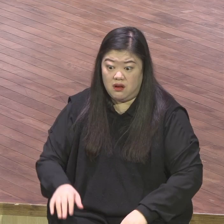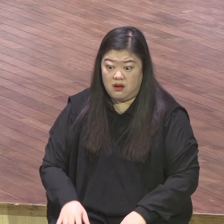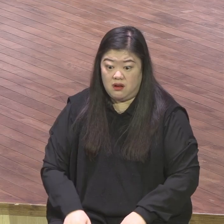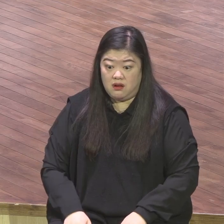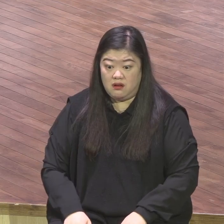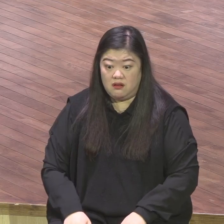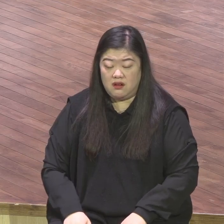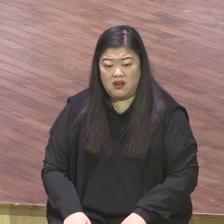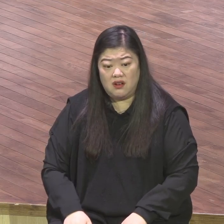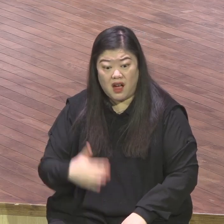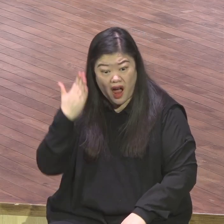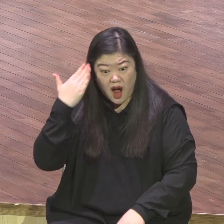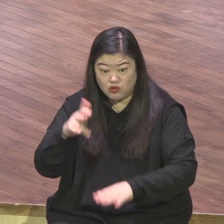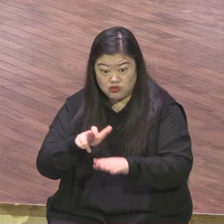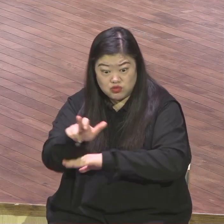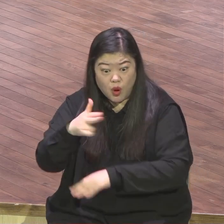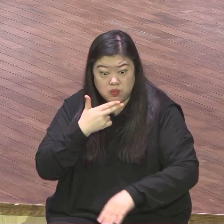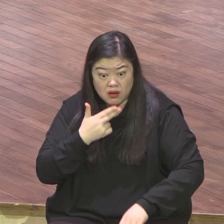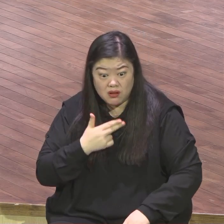아세요?